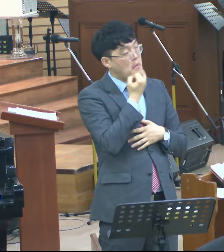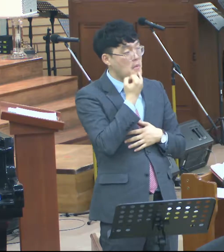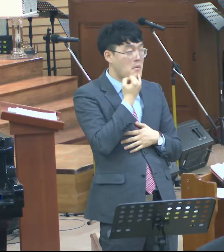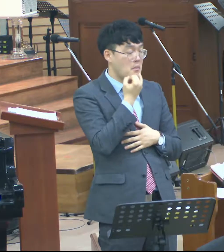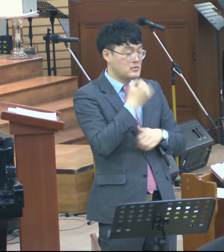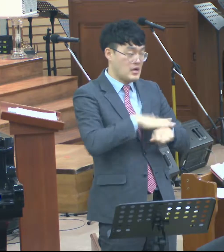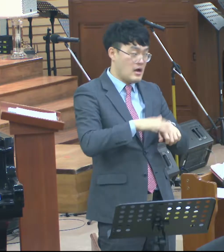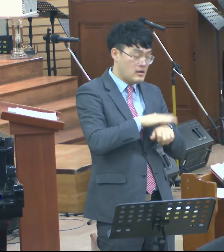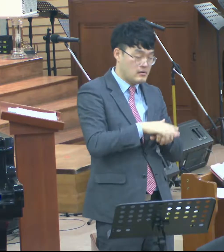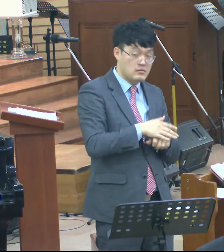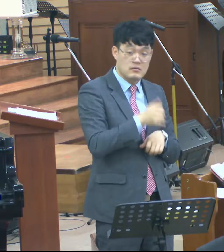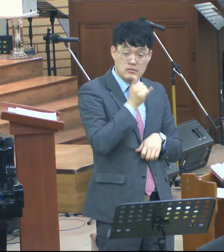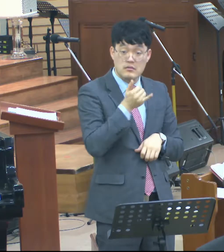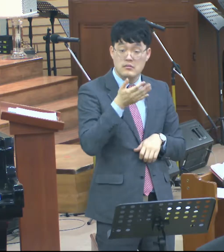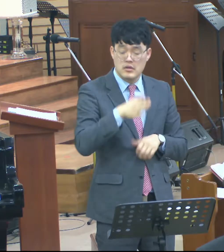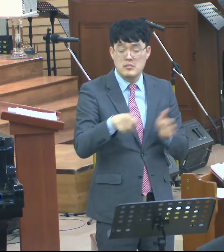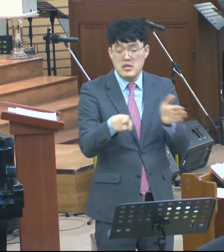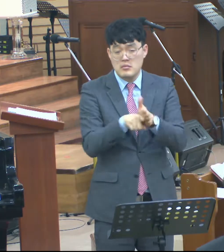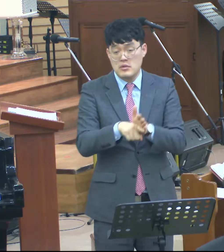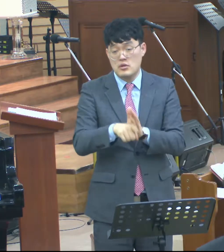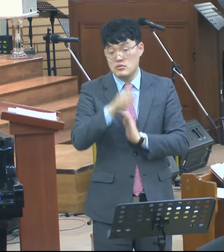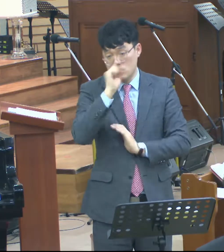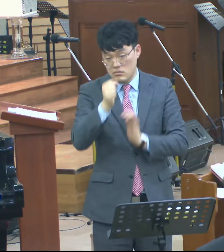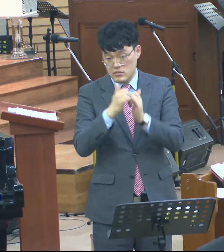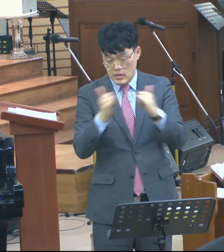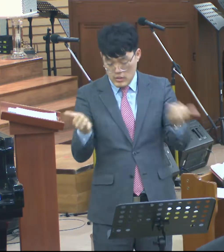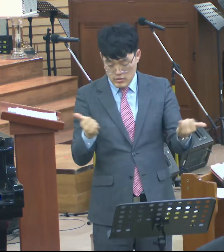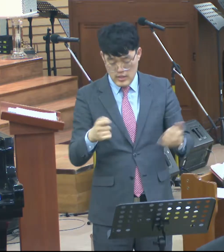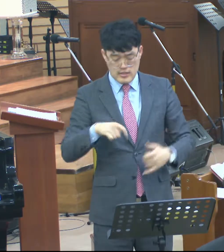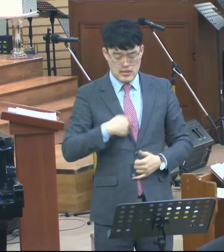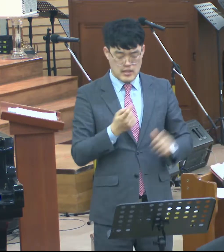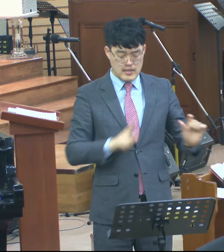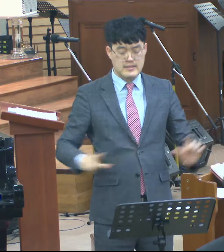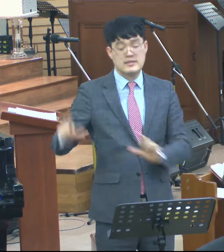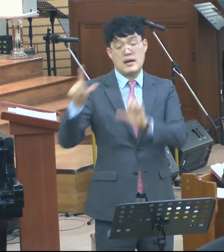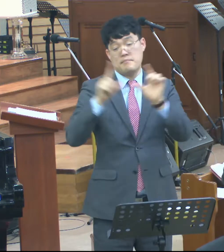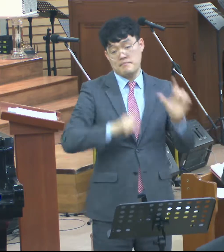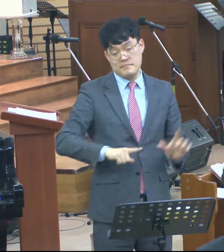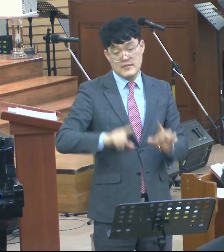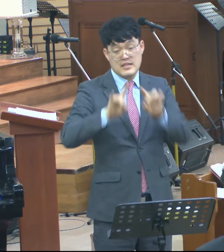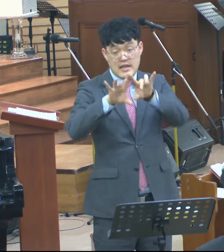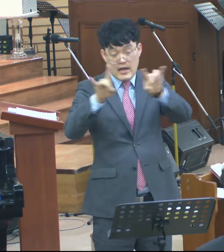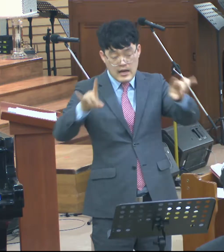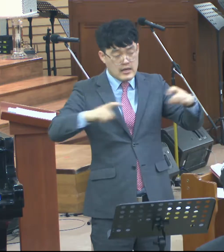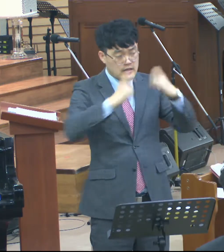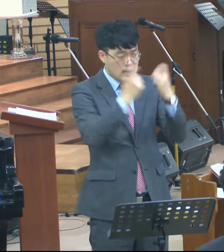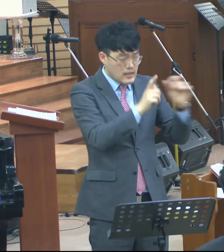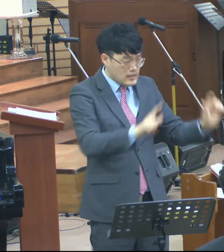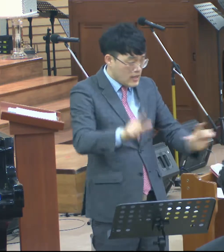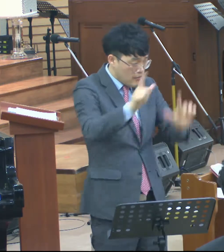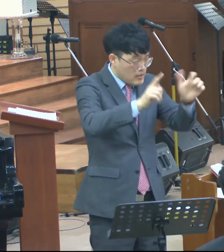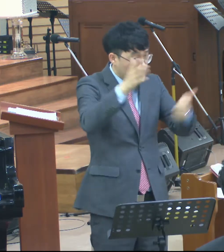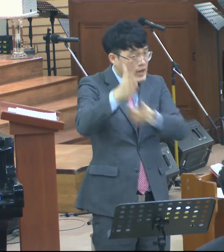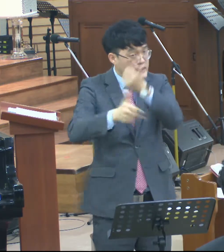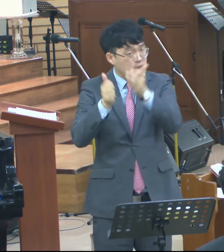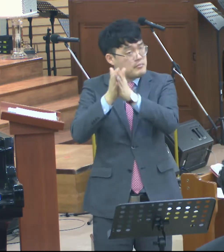정말 신앙이 좋은 사람은요, 자기의 삶 속에서 하나님 말씀의 정신으로 사는 사람이 신앙이 좋은